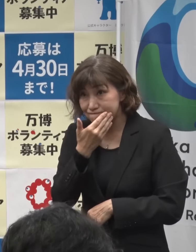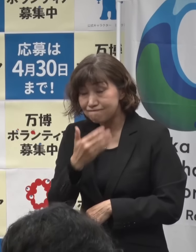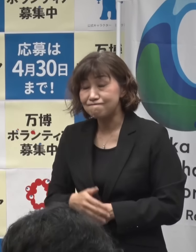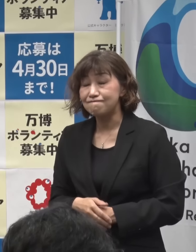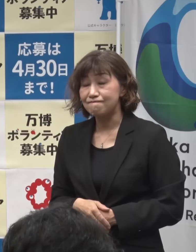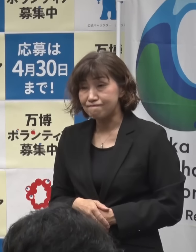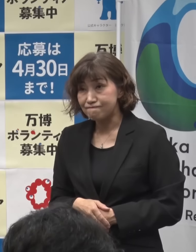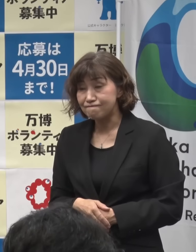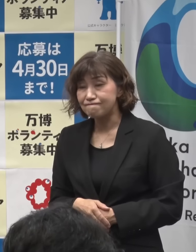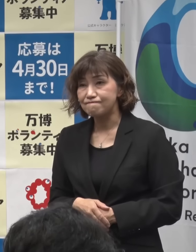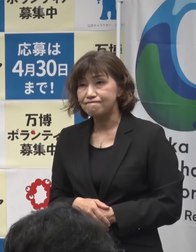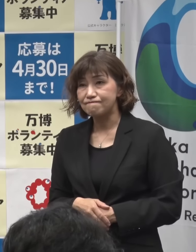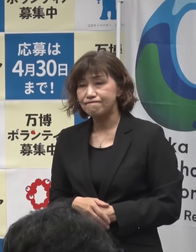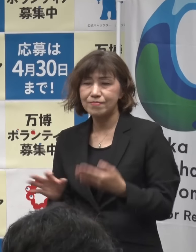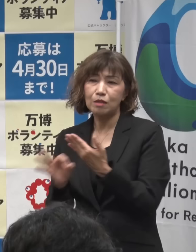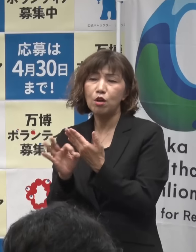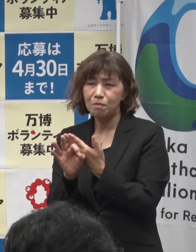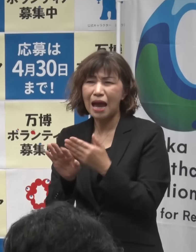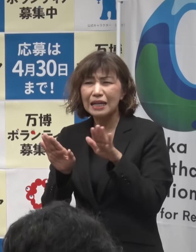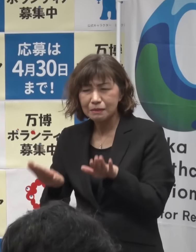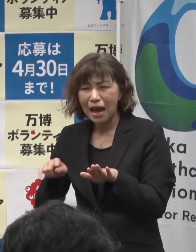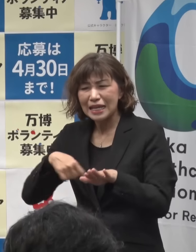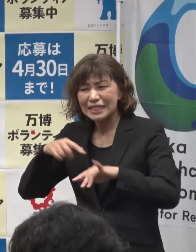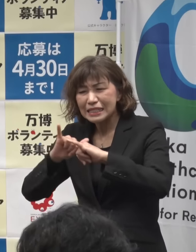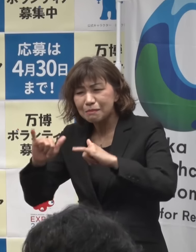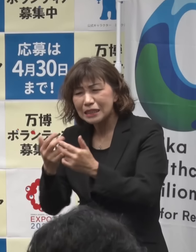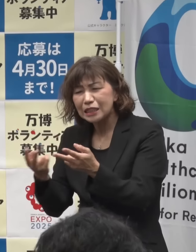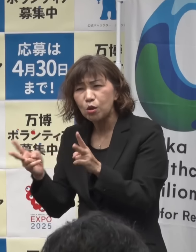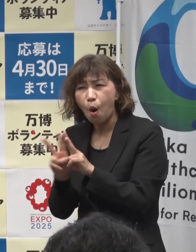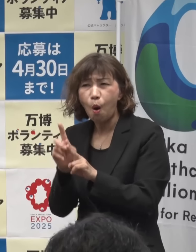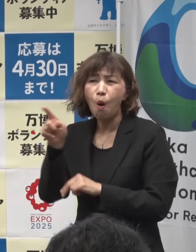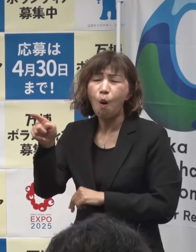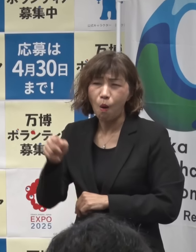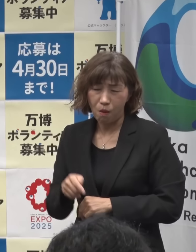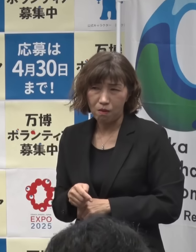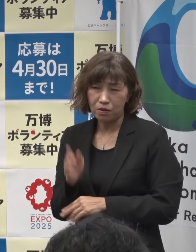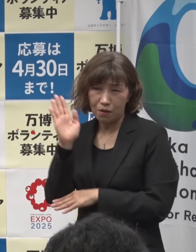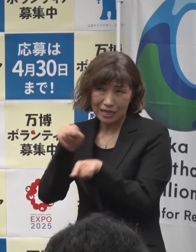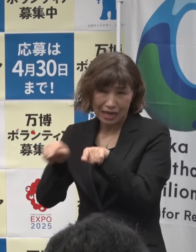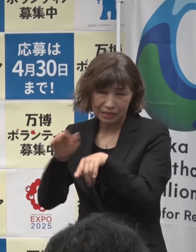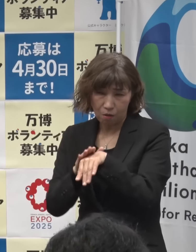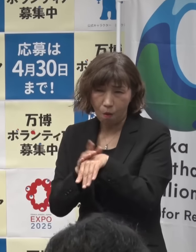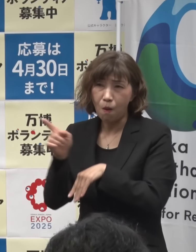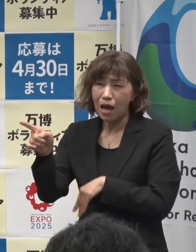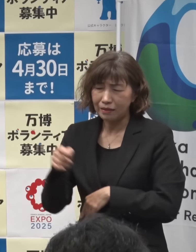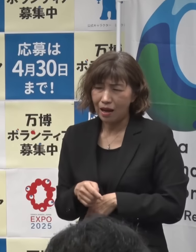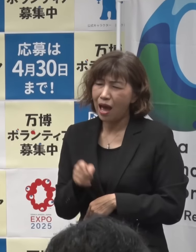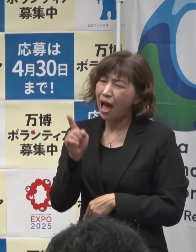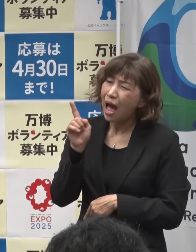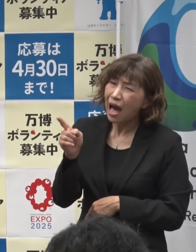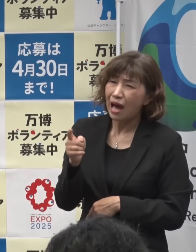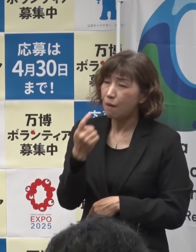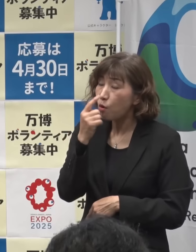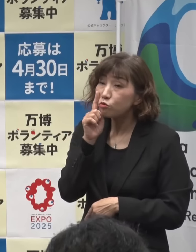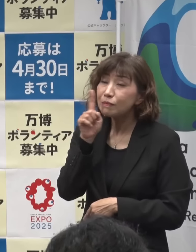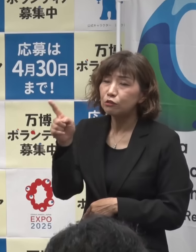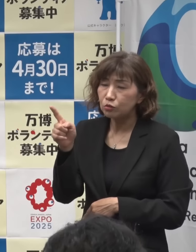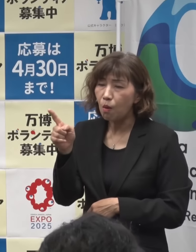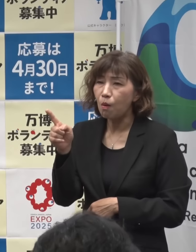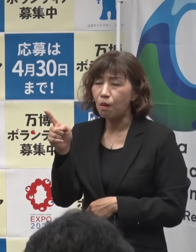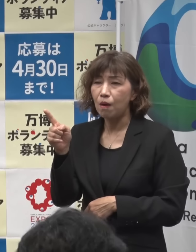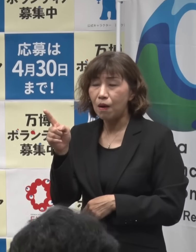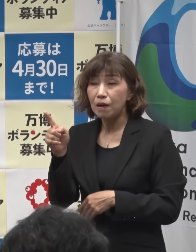今の自民党の政治っていうのは 僕から見ると目の前の支援者の方を